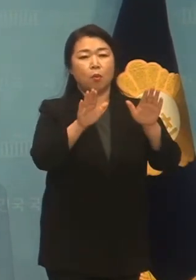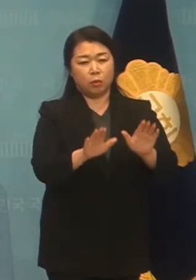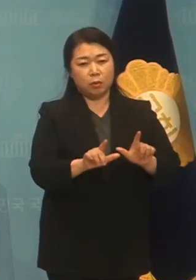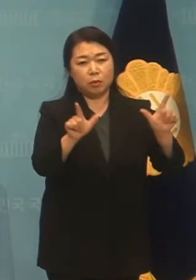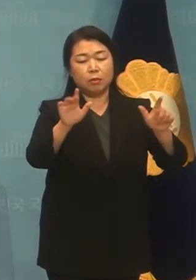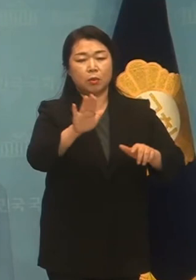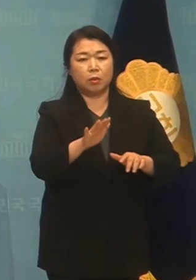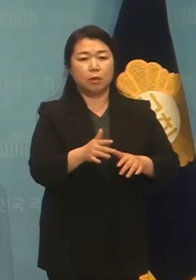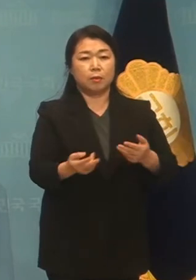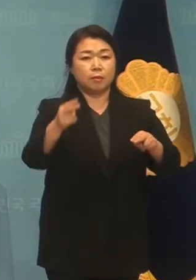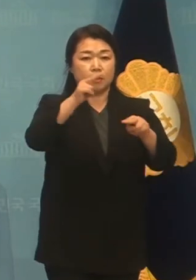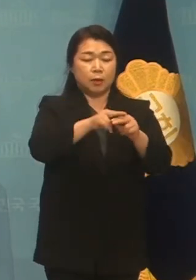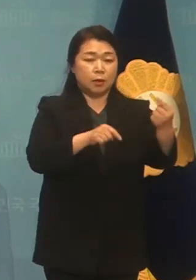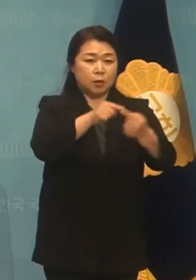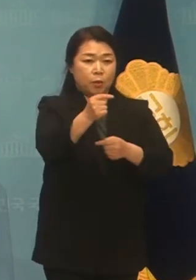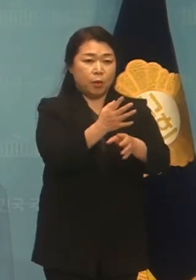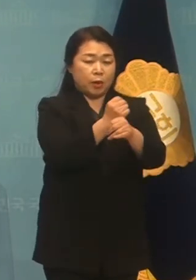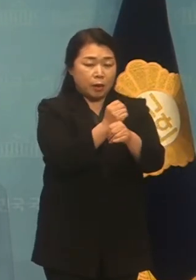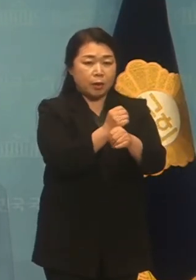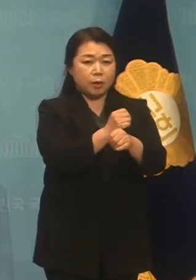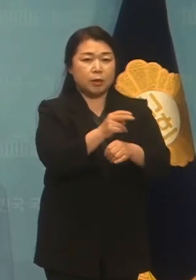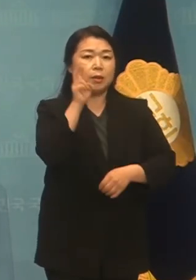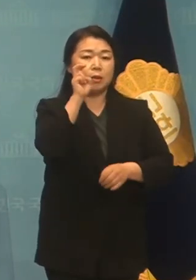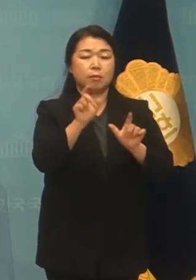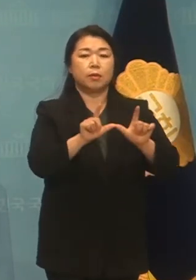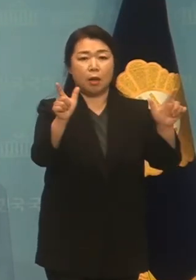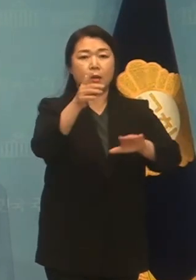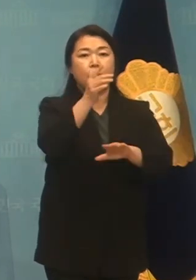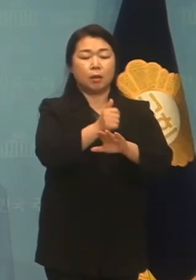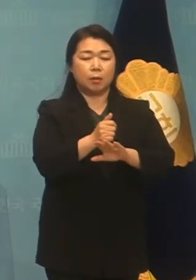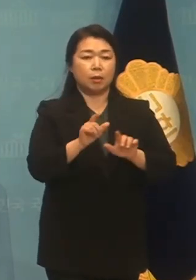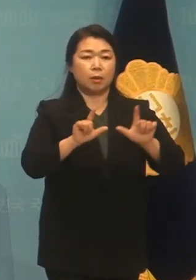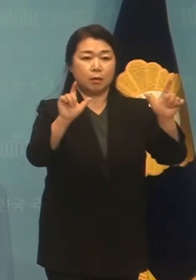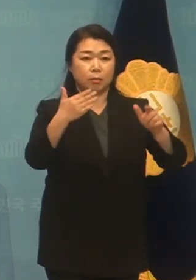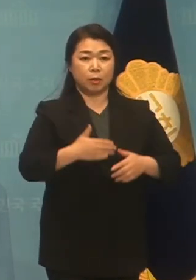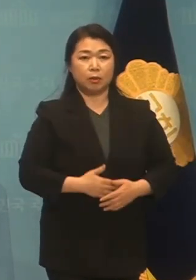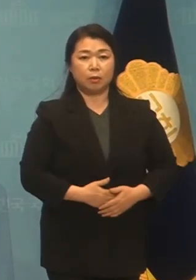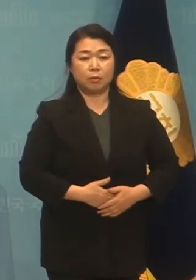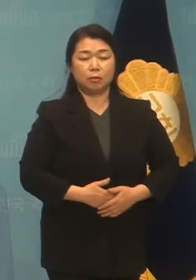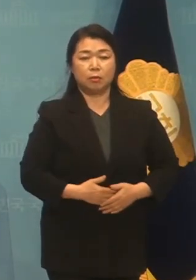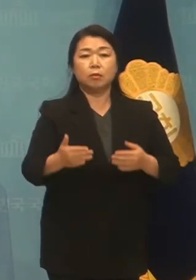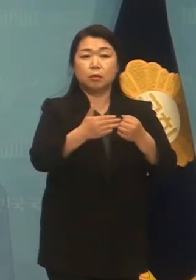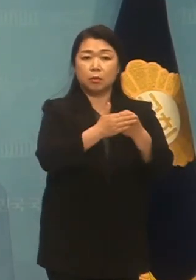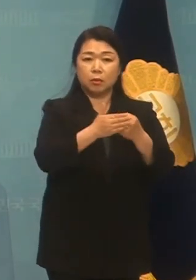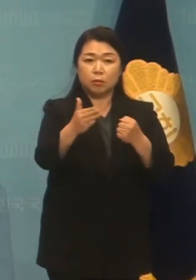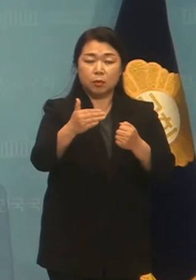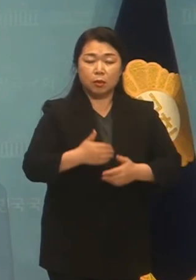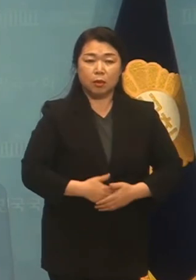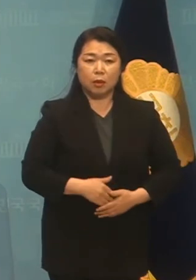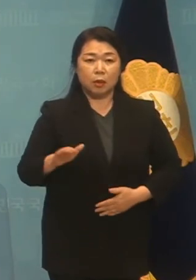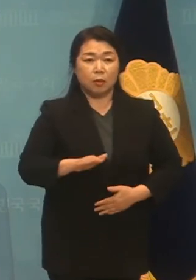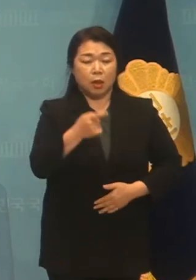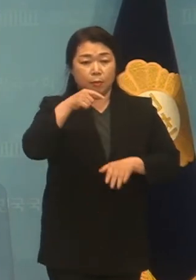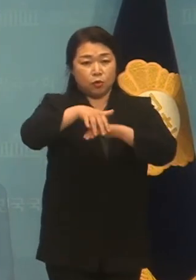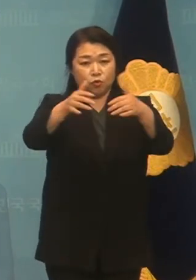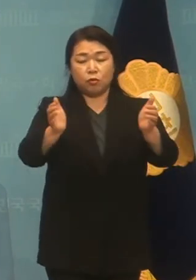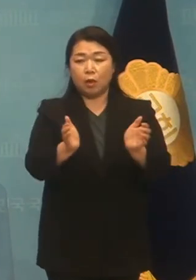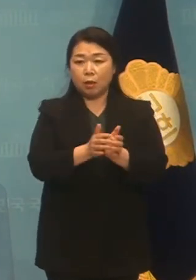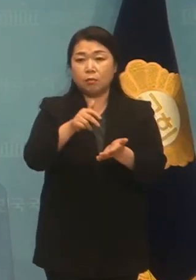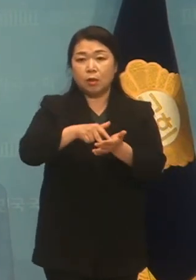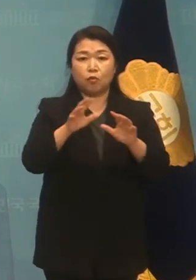오늘은 인사청문 기간인 21대가 되는 마지막 날입니다. 그래서 저희